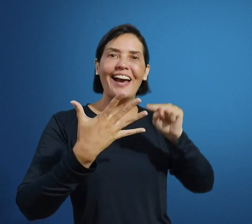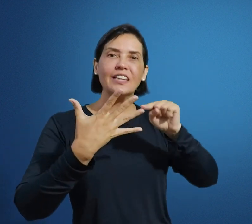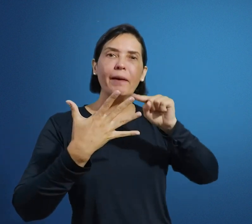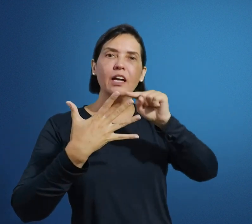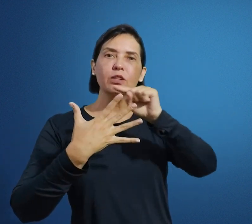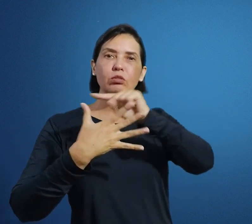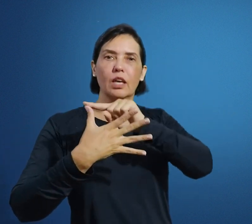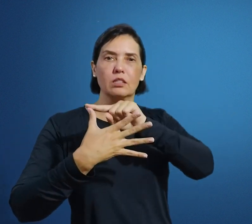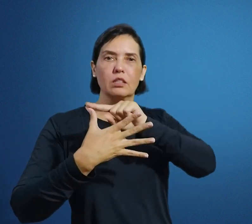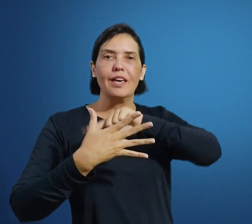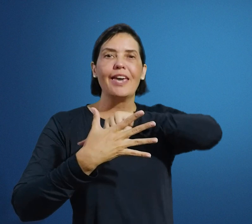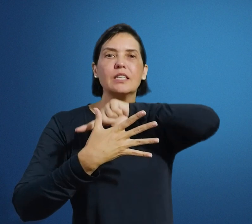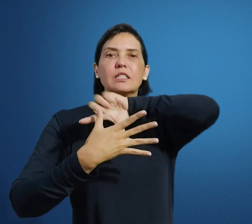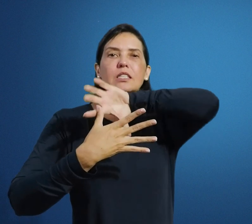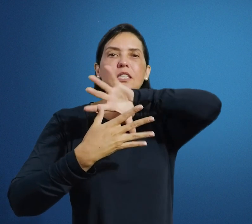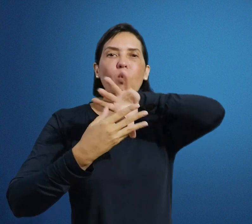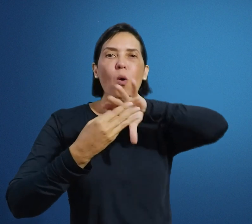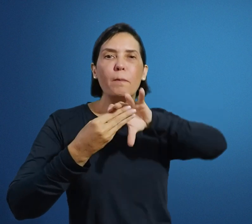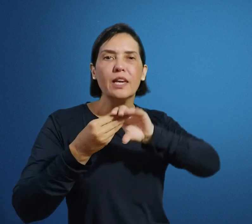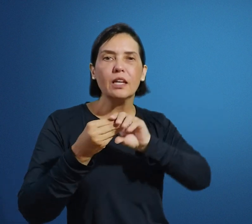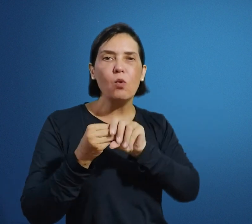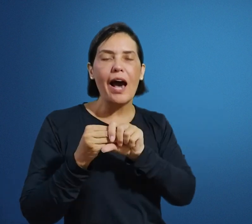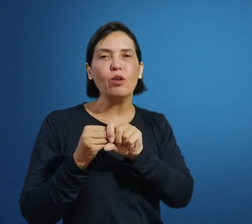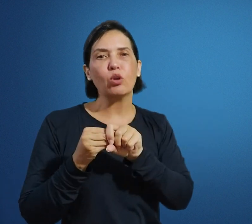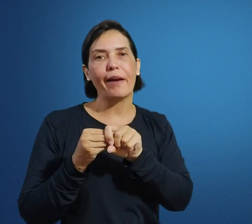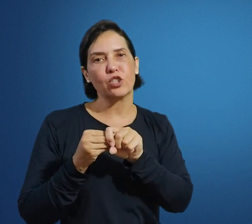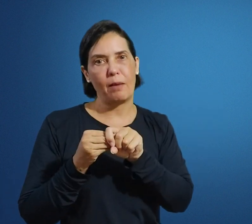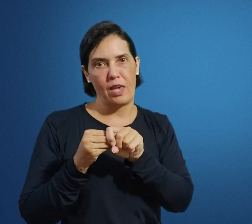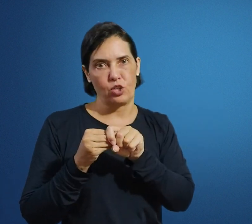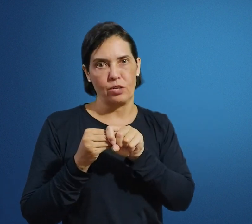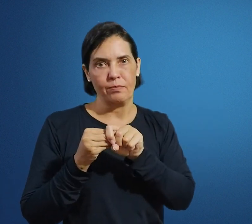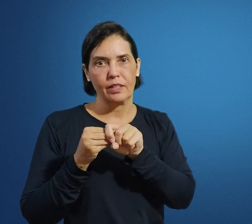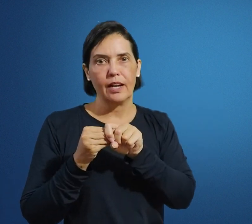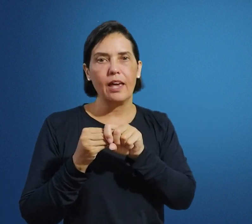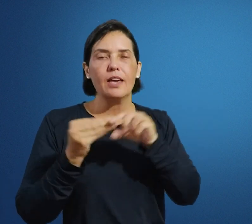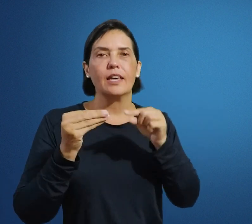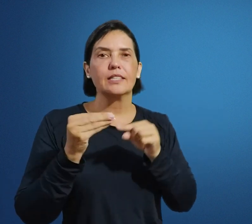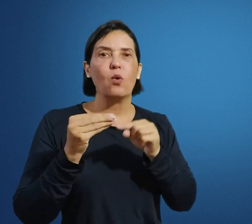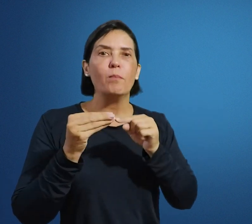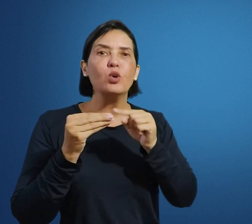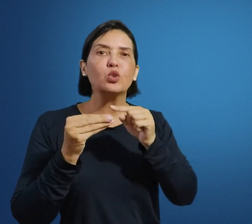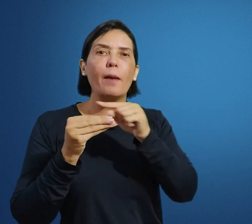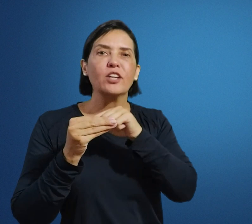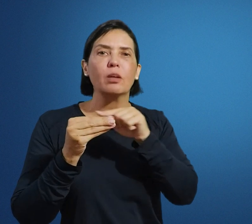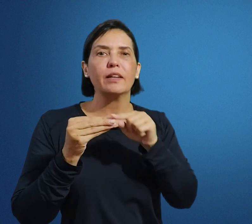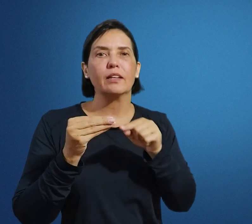cada parâmetro desse, eles se combinam automaticamente, né? E eles são mutuamente dependentes um